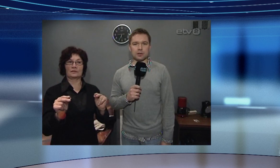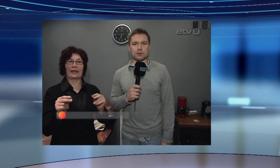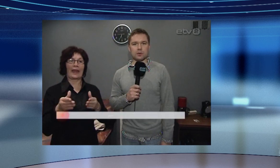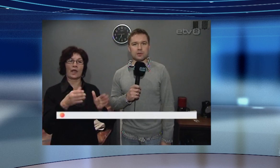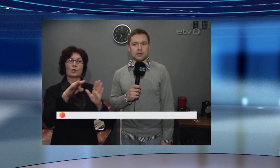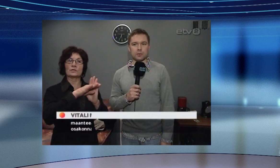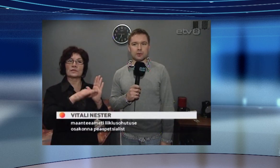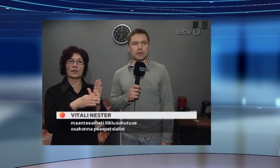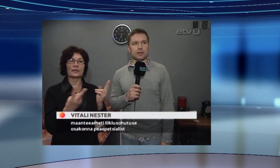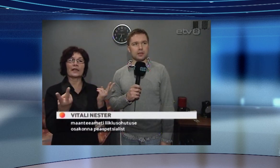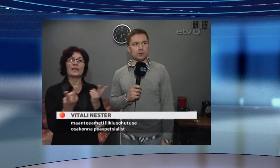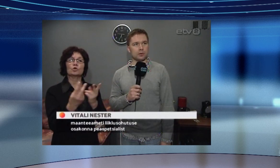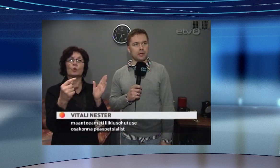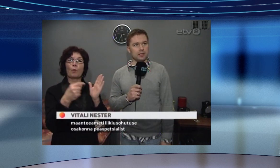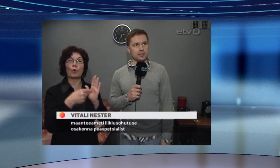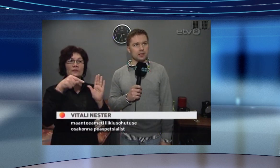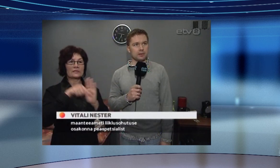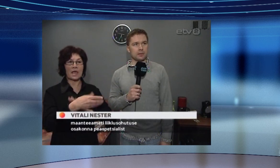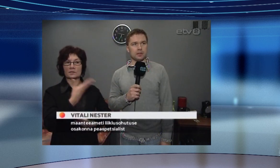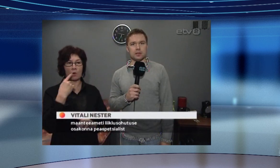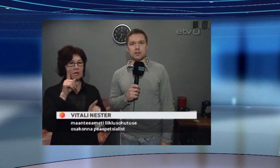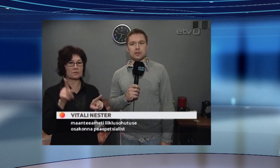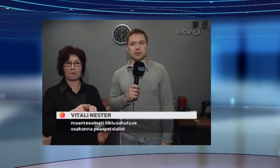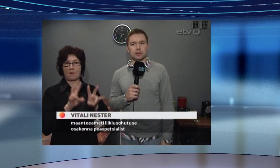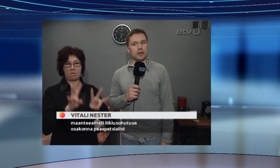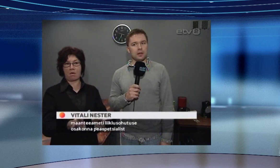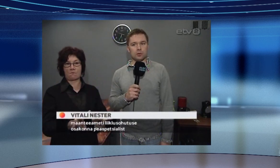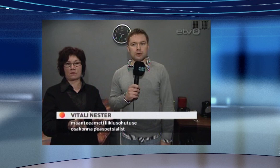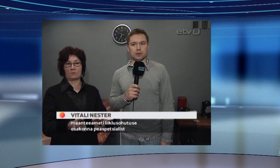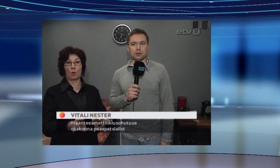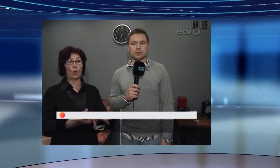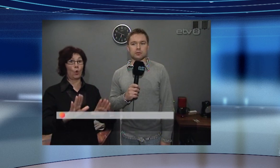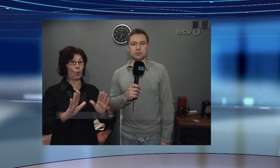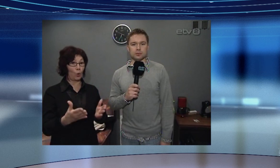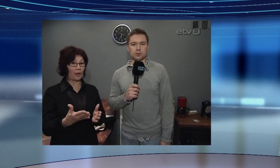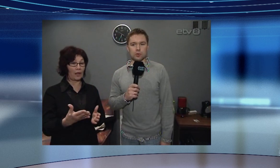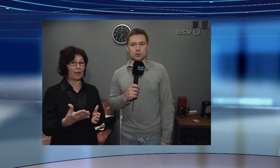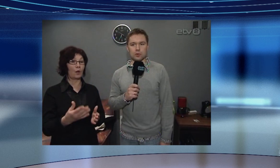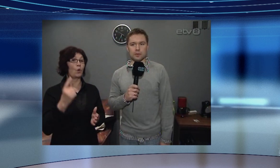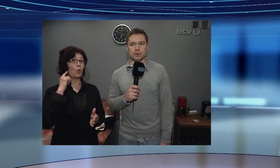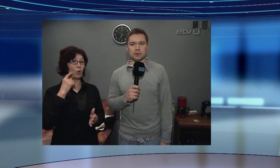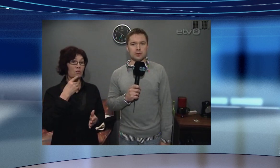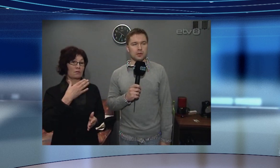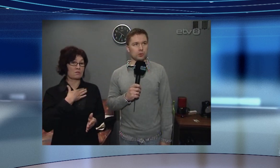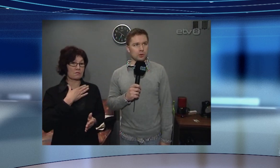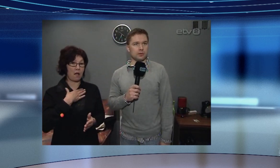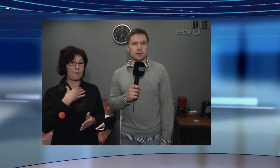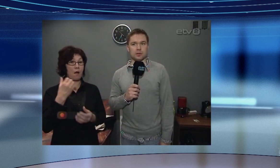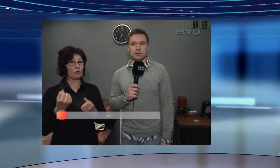Liiklusseadus ei ole, sellist punkti jäi kõik nagu endiselt, ehk siis kui kurt soovib sõita autoga või siis kas